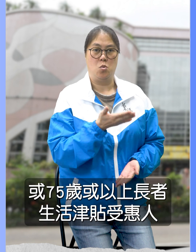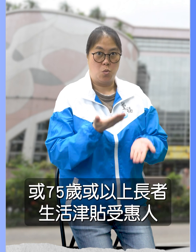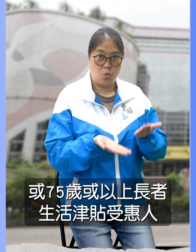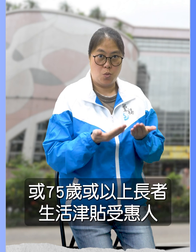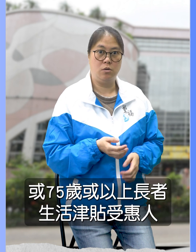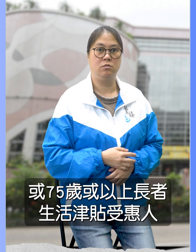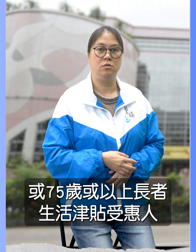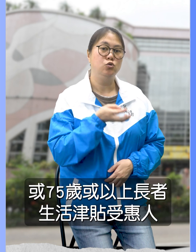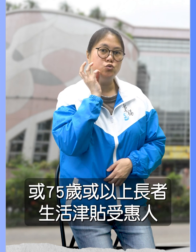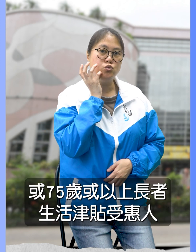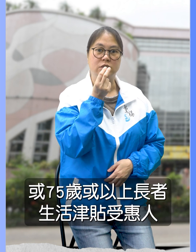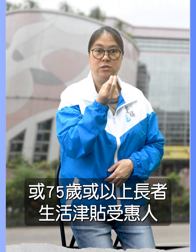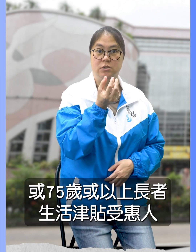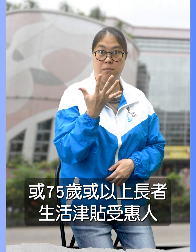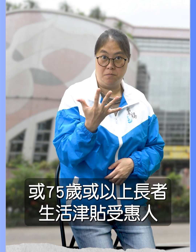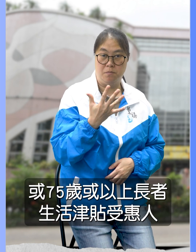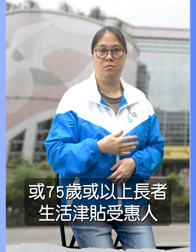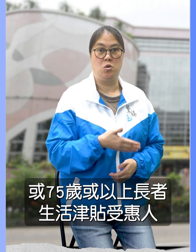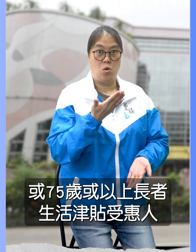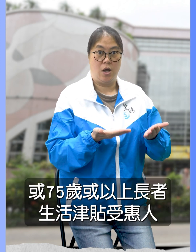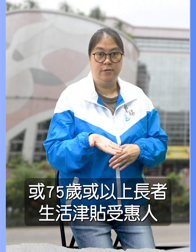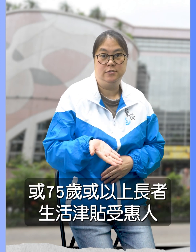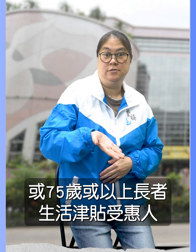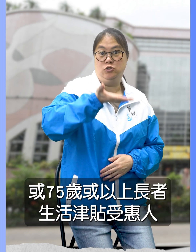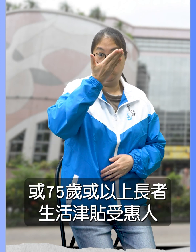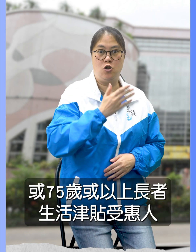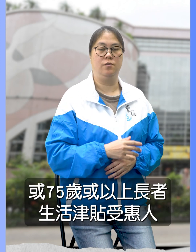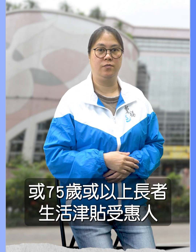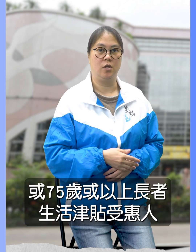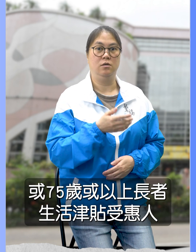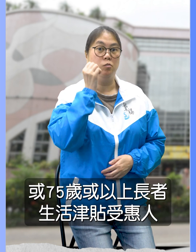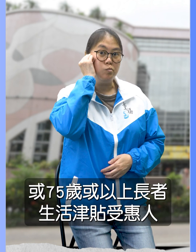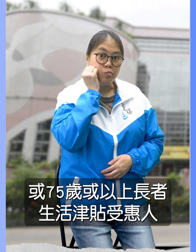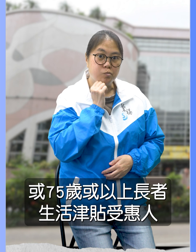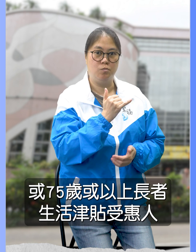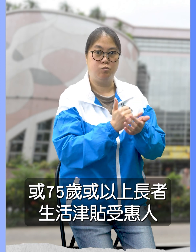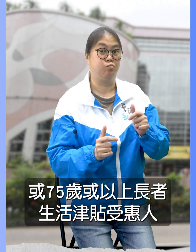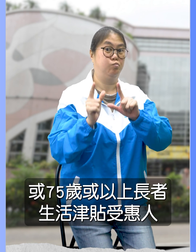或者75歲或以上長者生活津貼受惠人，